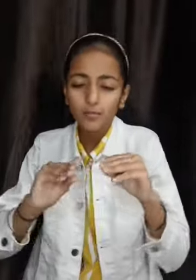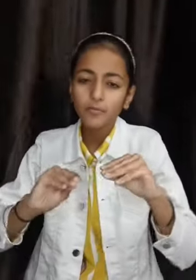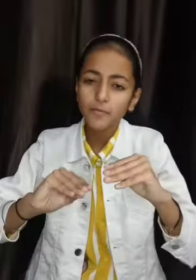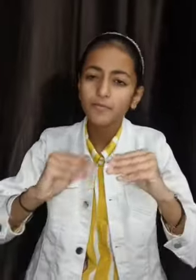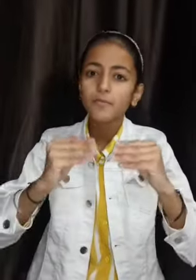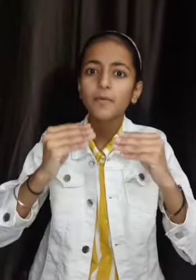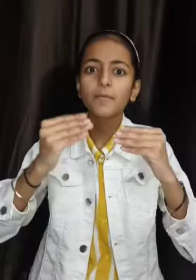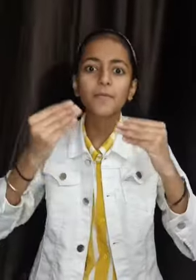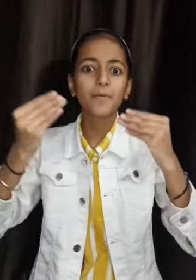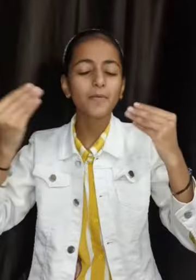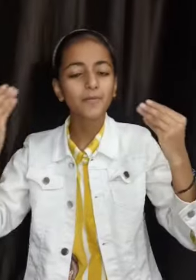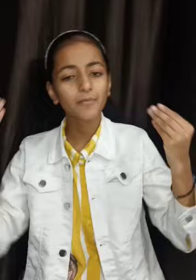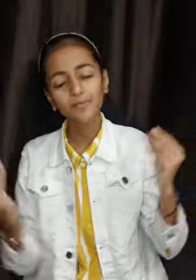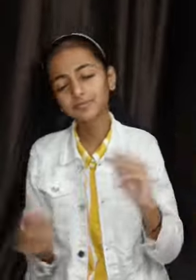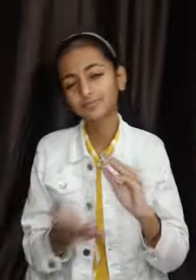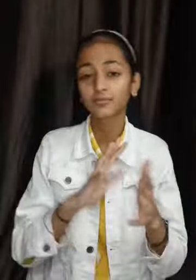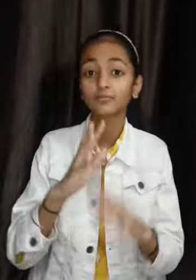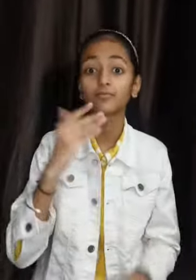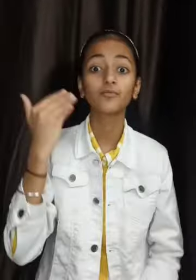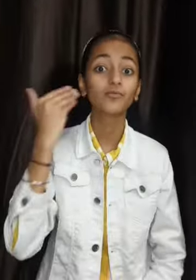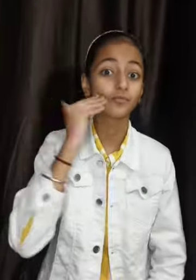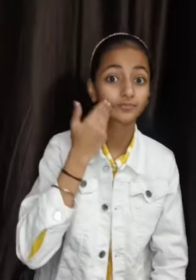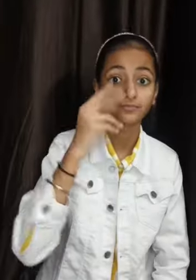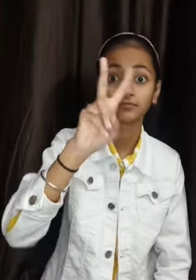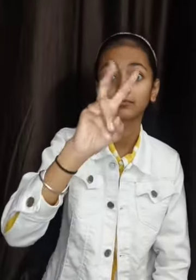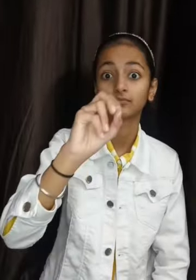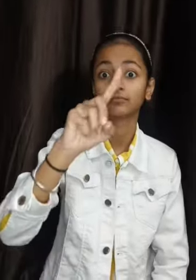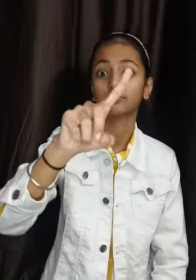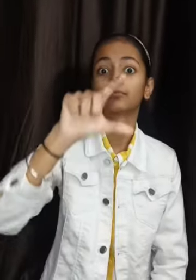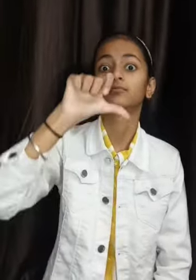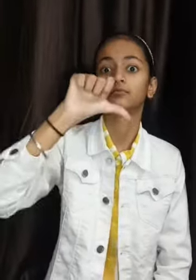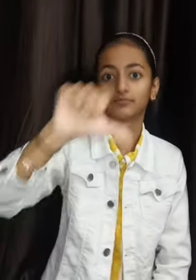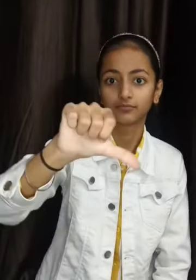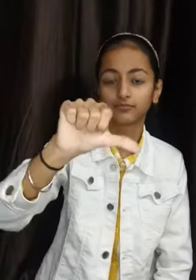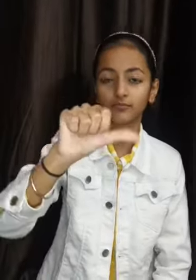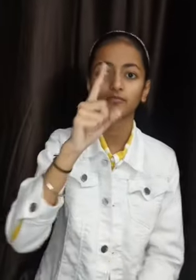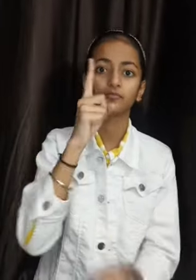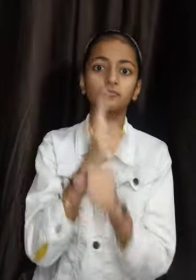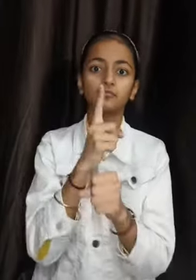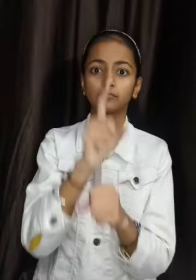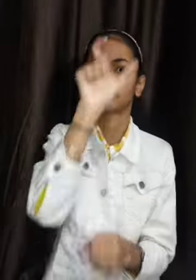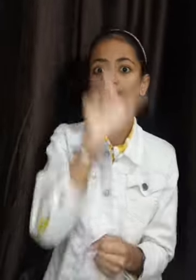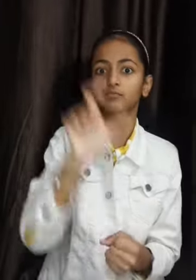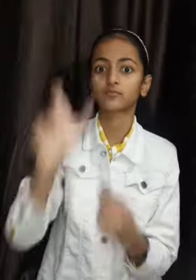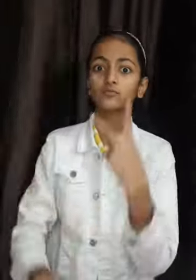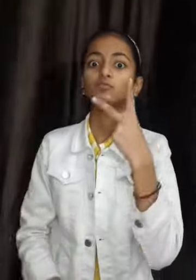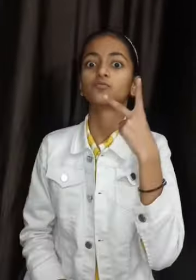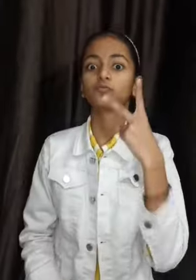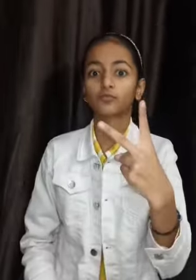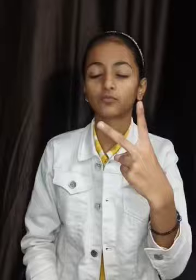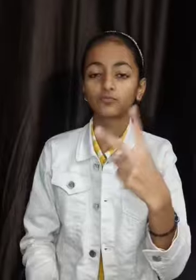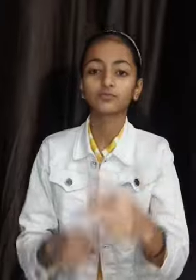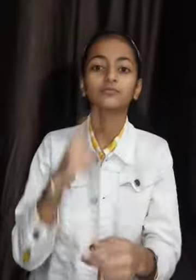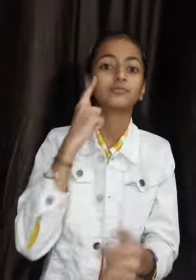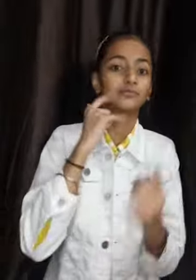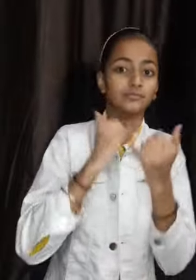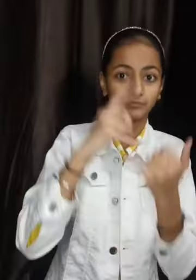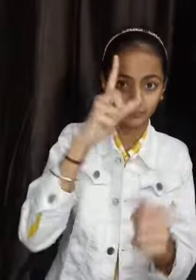वहां हमें सांकेतिक भाषा में पढ़ाया जाता था। सन 2019 में दो बधिर अध्यापकों की भर्ती